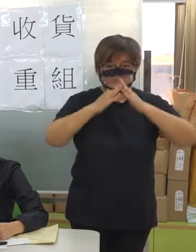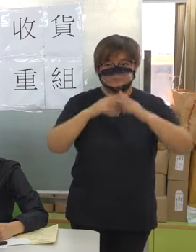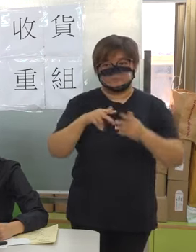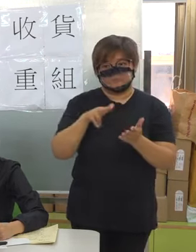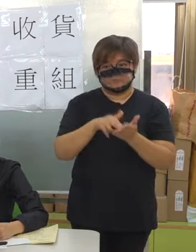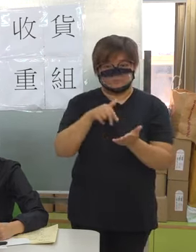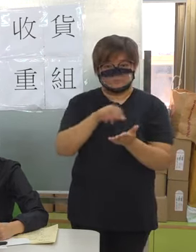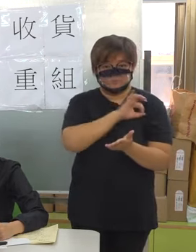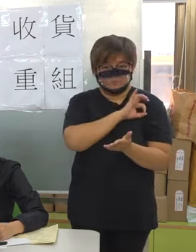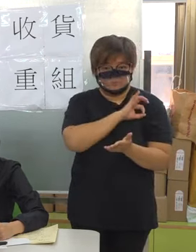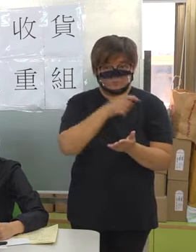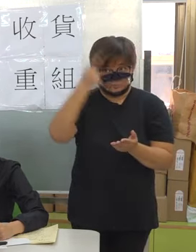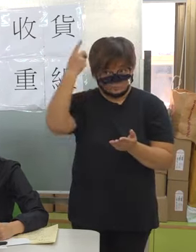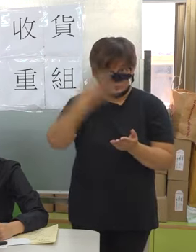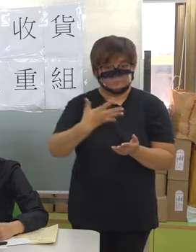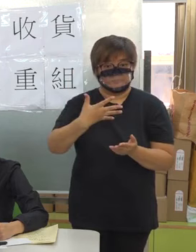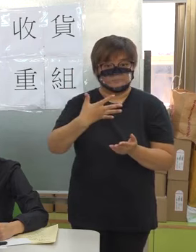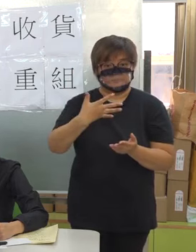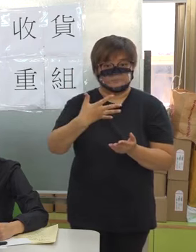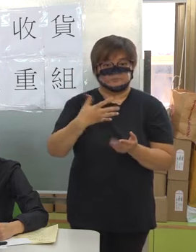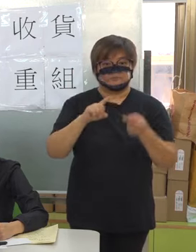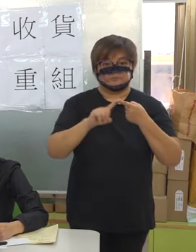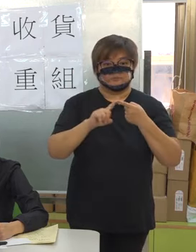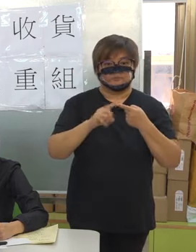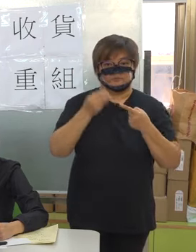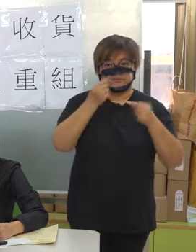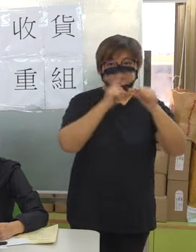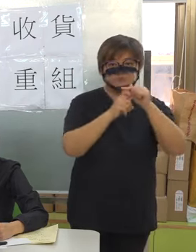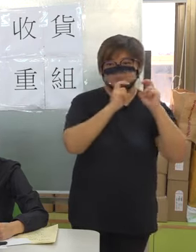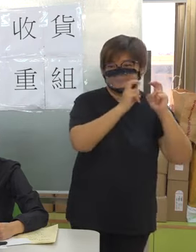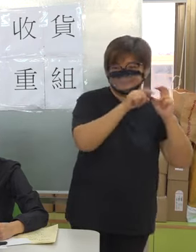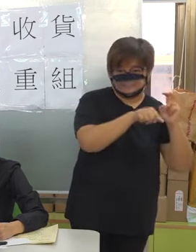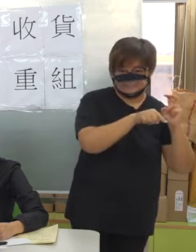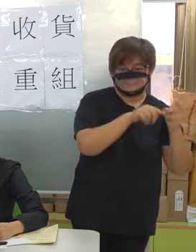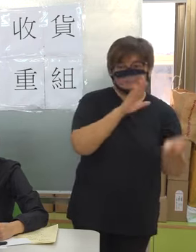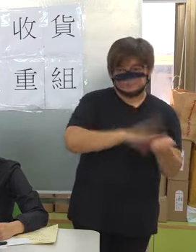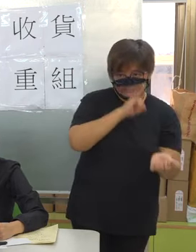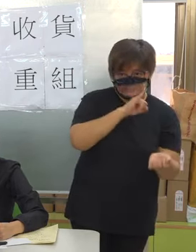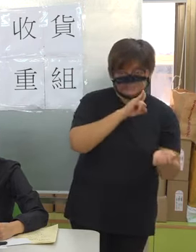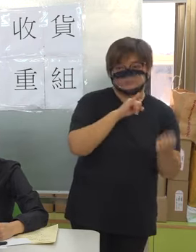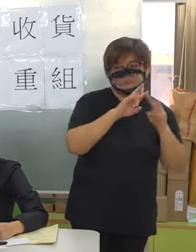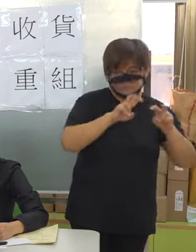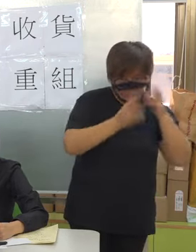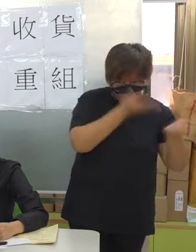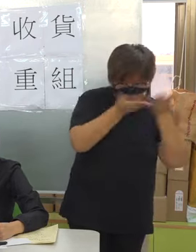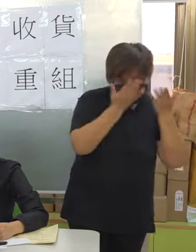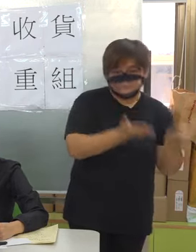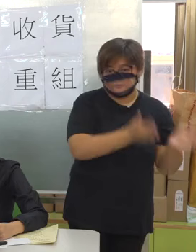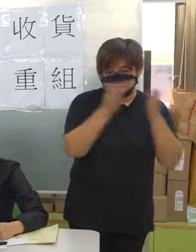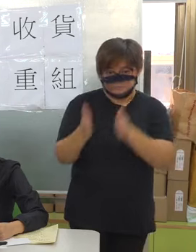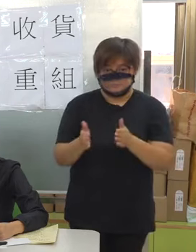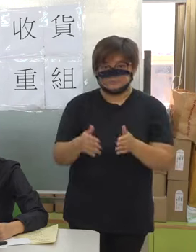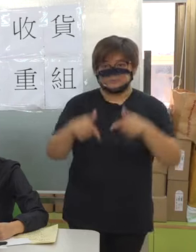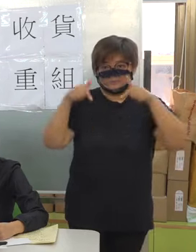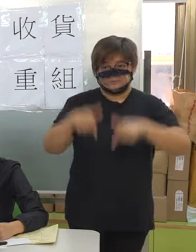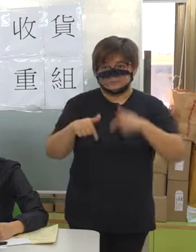的沙中線問題以及2012年的南丫島撞船事故等等。由此可見，我們一直爭取